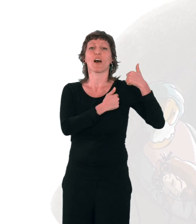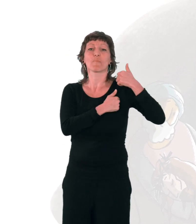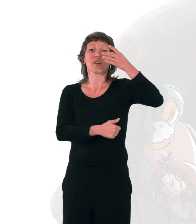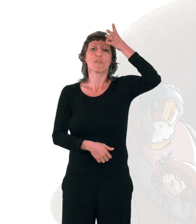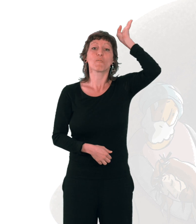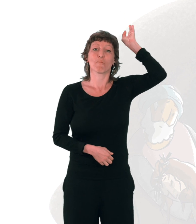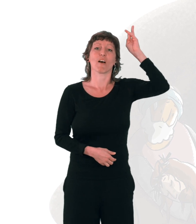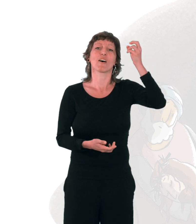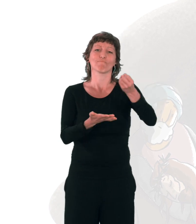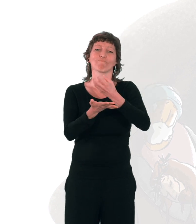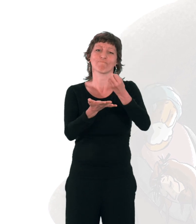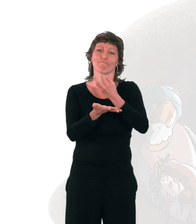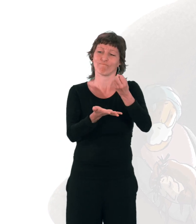L'officier romain le renseigne,